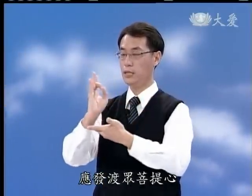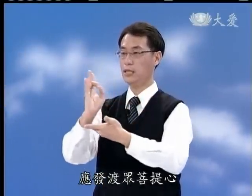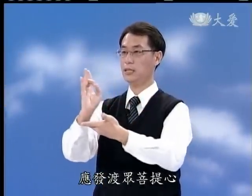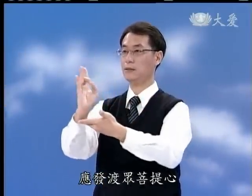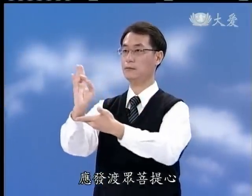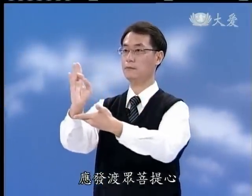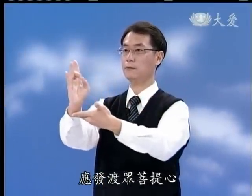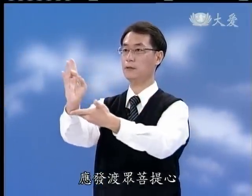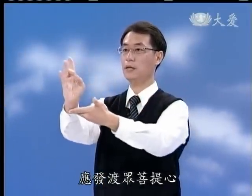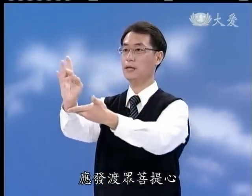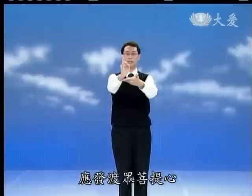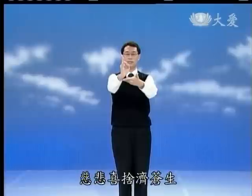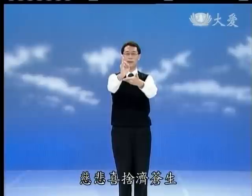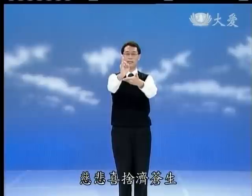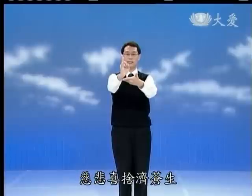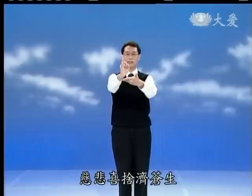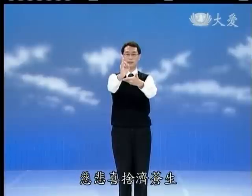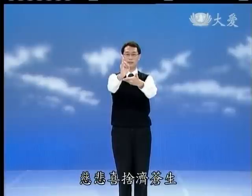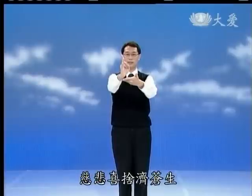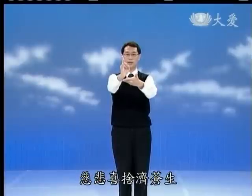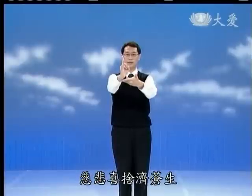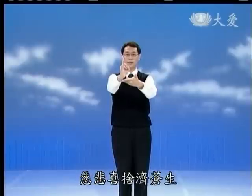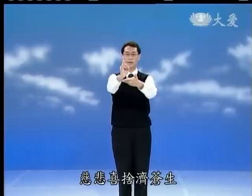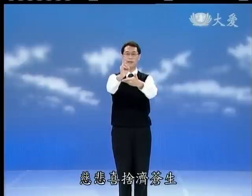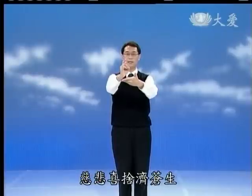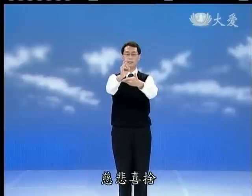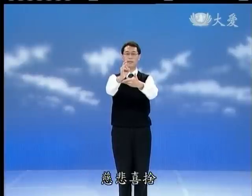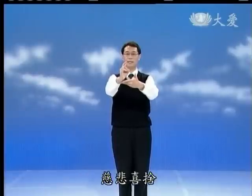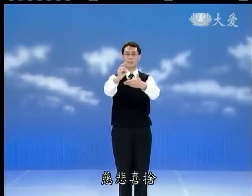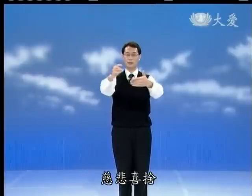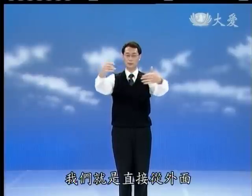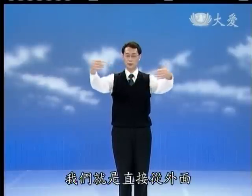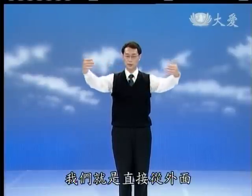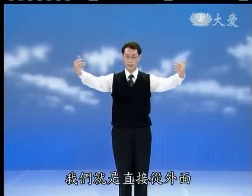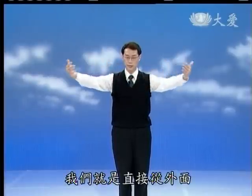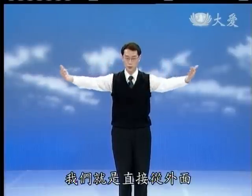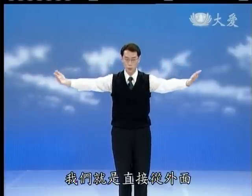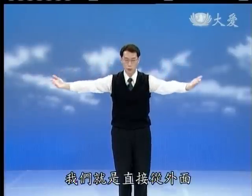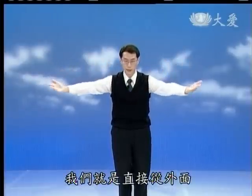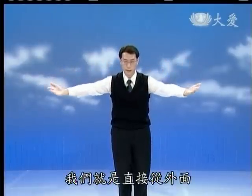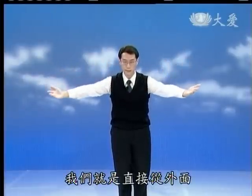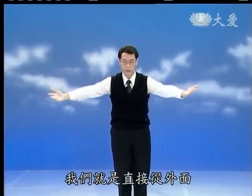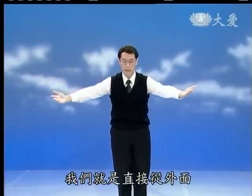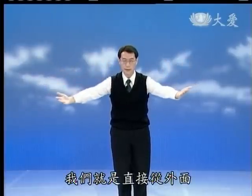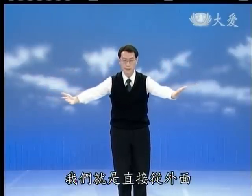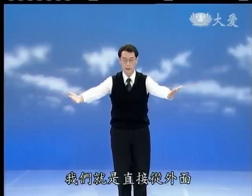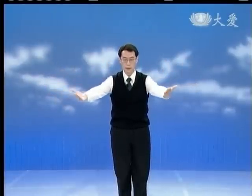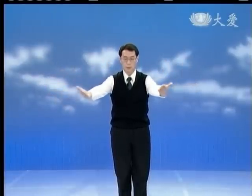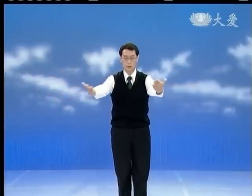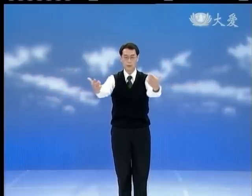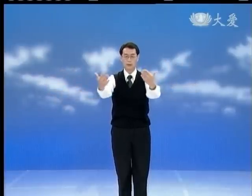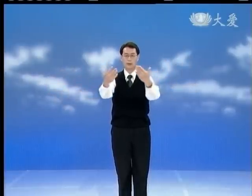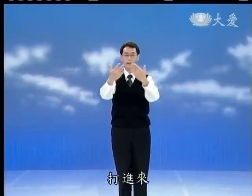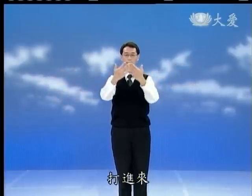提心。慈悲喜舍济苍生，慈悲喜舍我们就是直接从外面打进